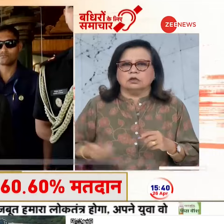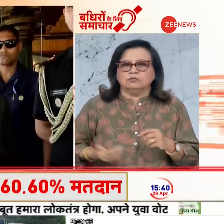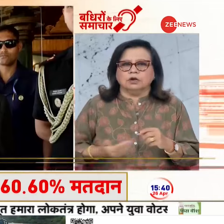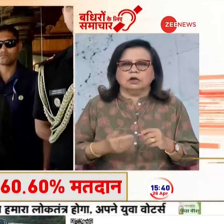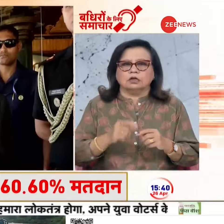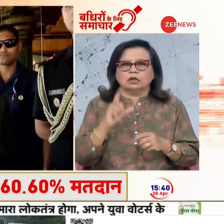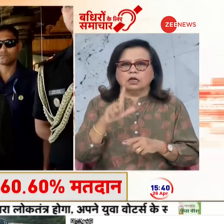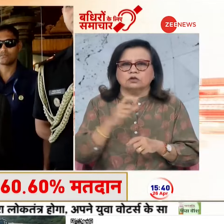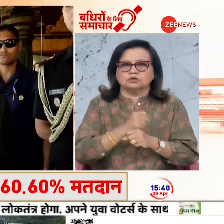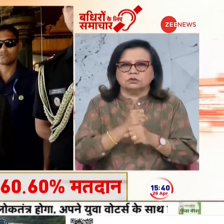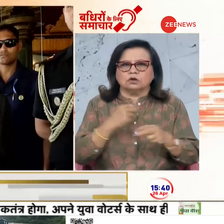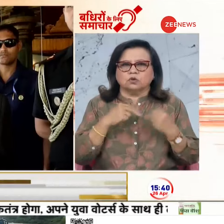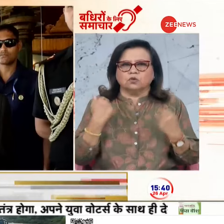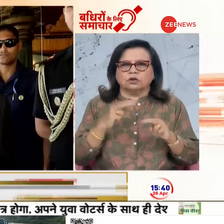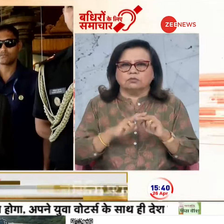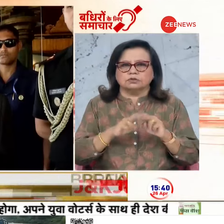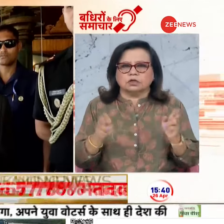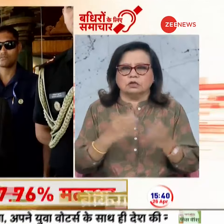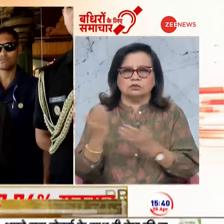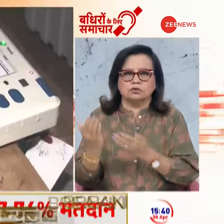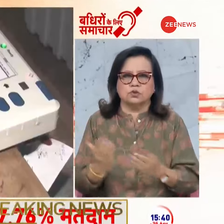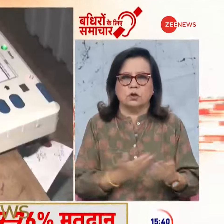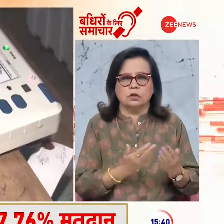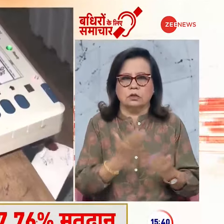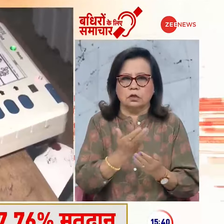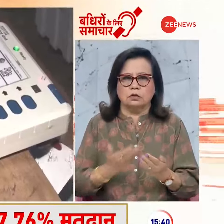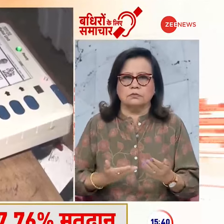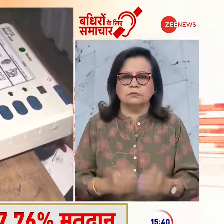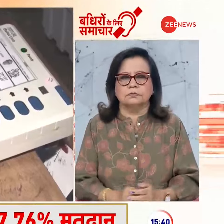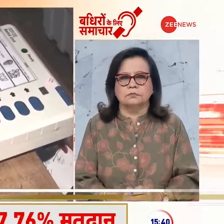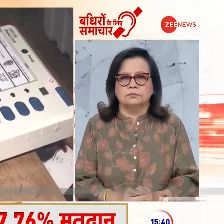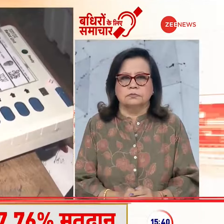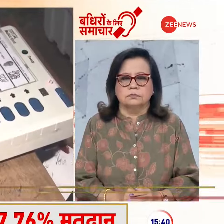ही बंगाल के राज्यपाल ने कोर्ट के फैसले का स्वागत किया।